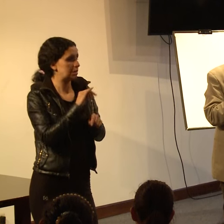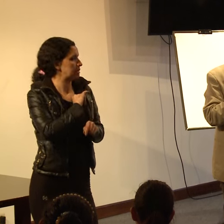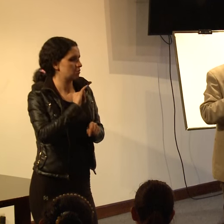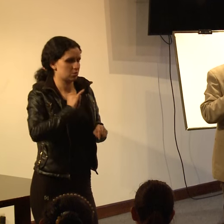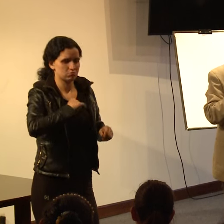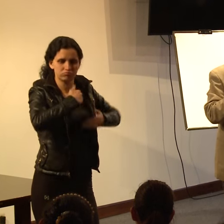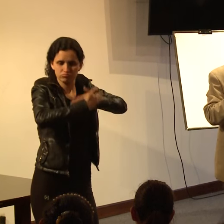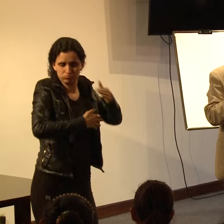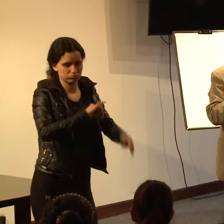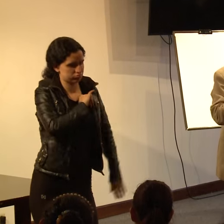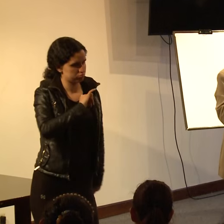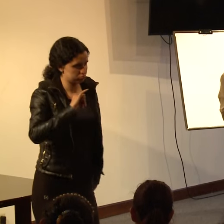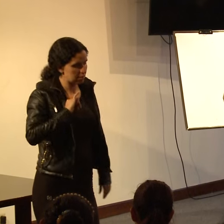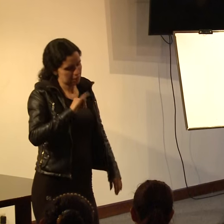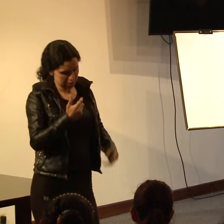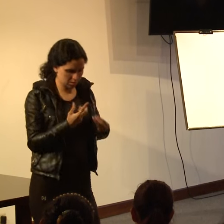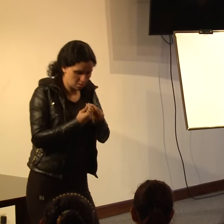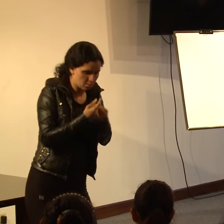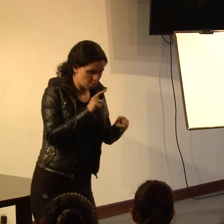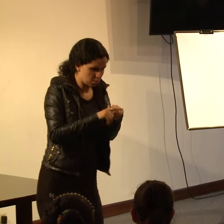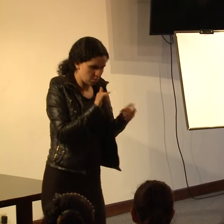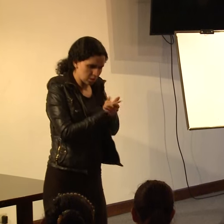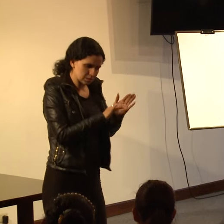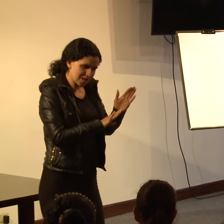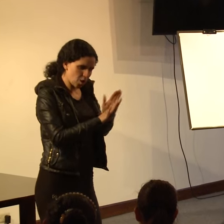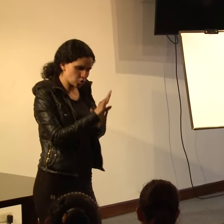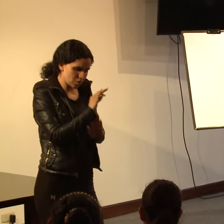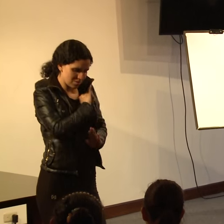individual. O sea, a pesar de que sean colectivos, uno está desarrollándose